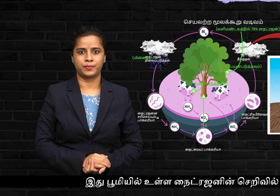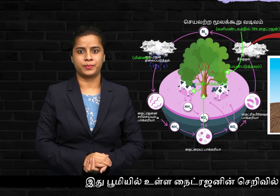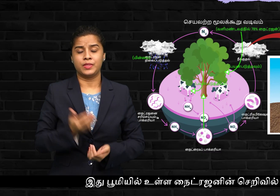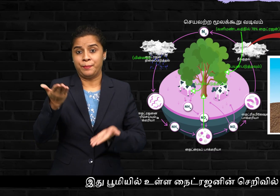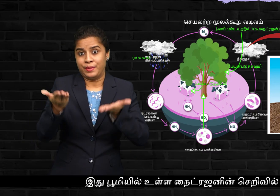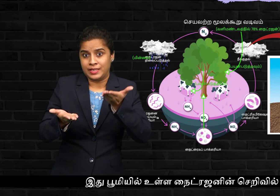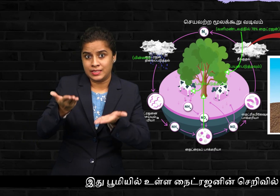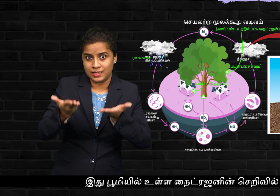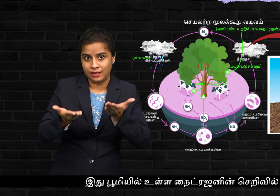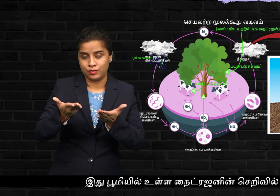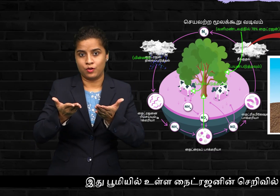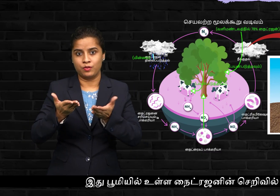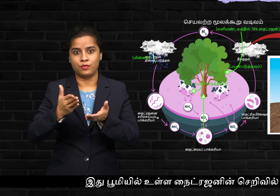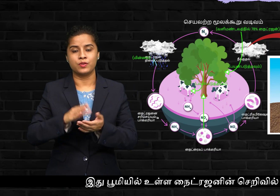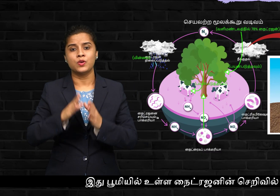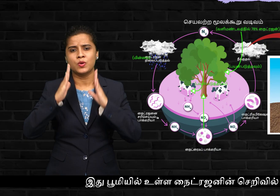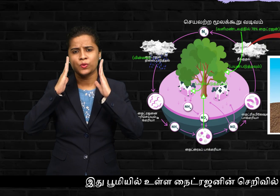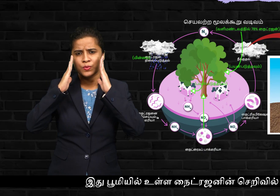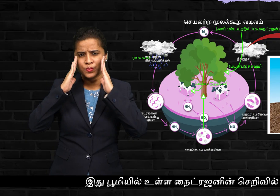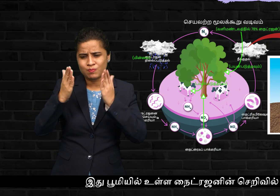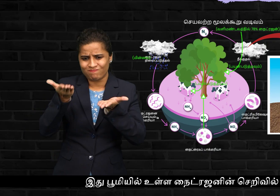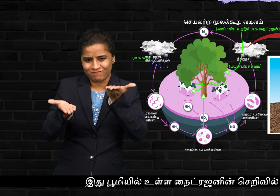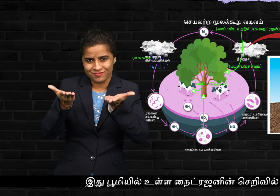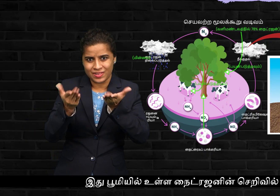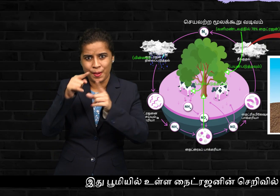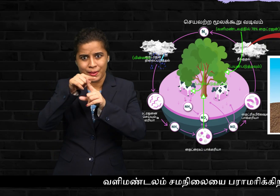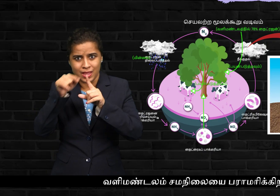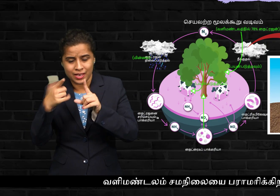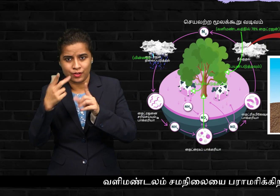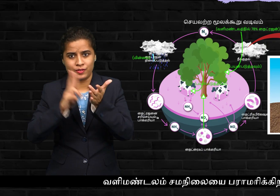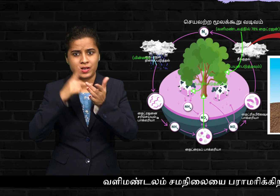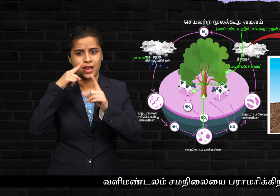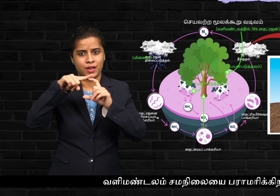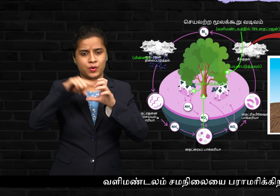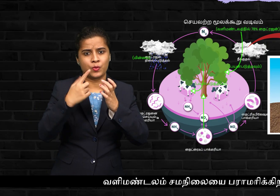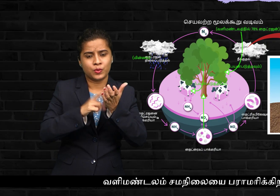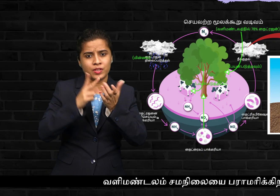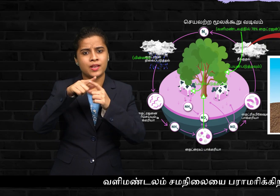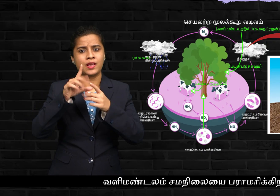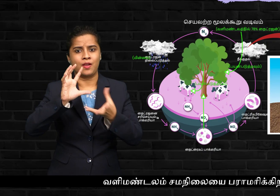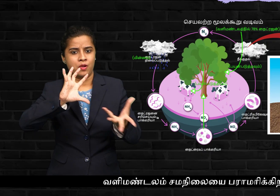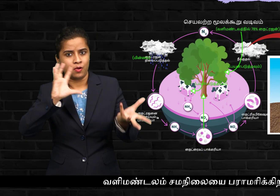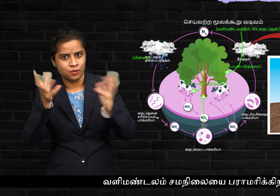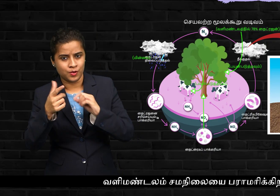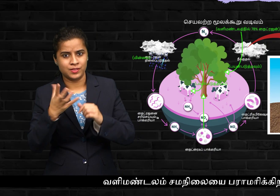இது பூமியில் உள்ள நைட்ரஜனின் செறிவில் மற்றும் வளிமண்டலம் சமநிலையை பராமரிக்கிறது.